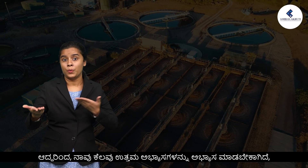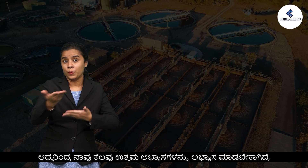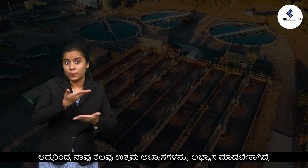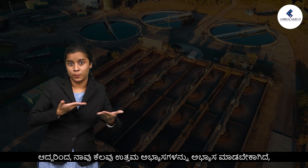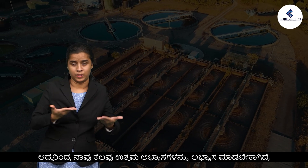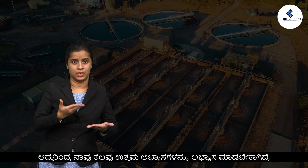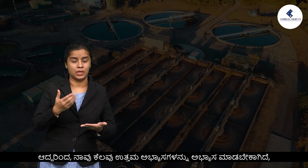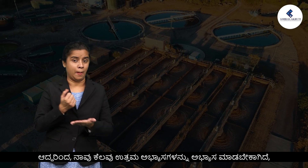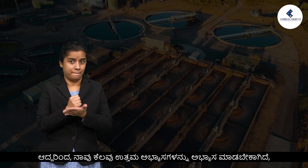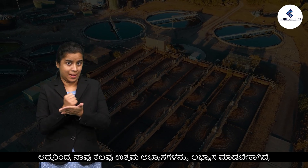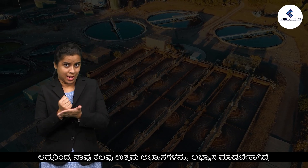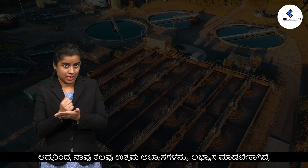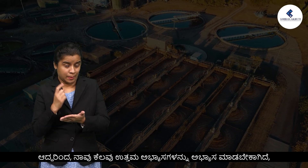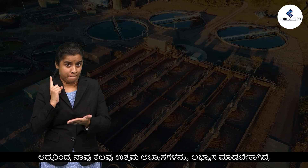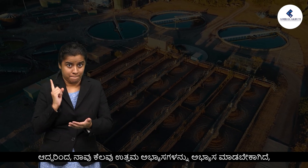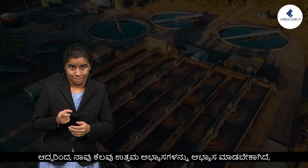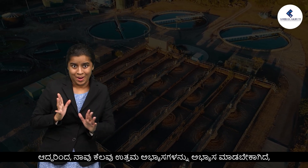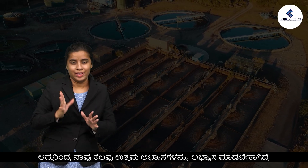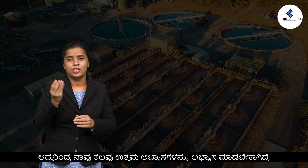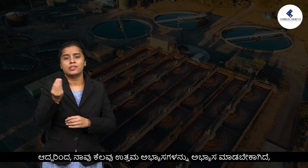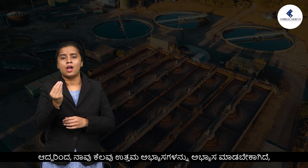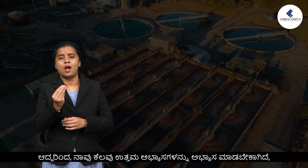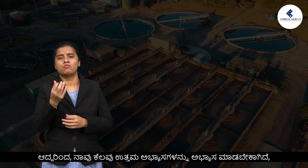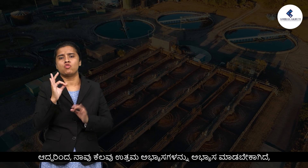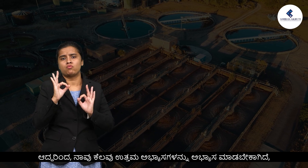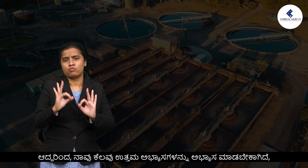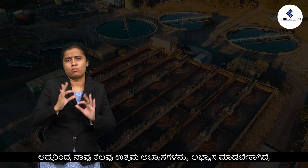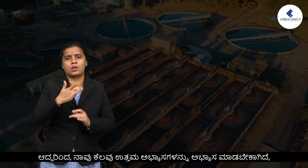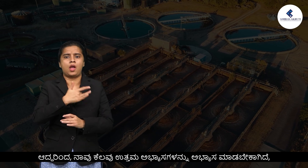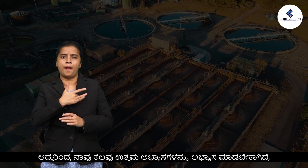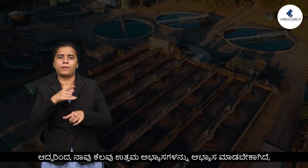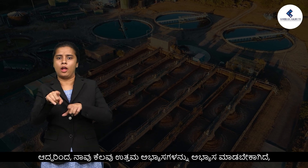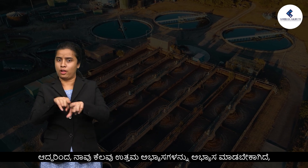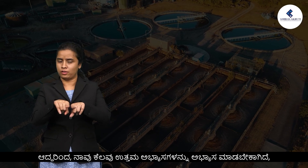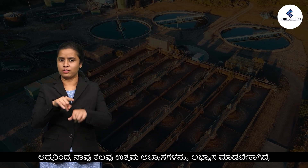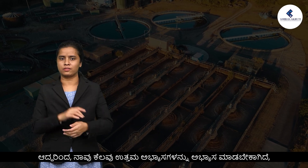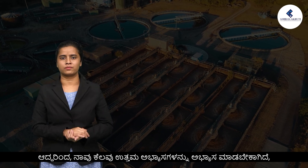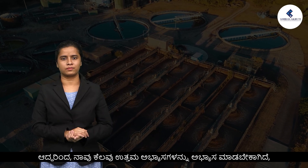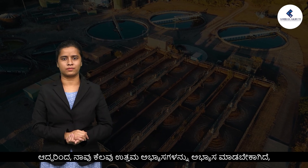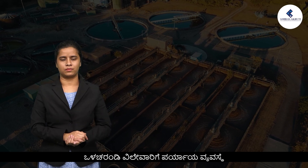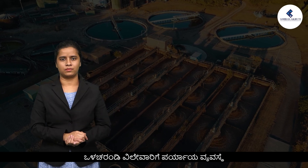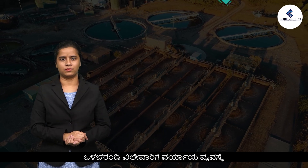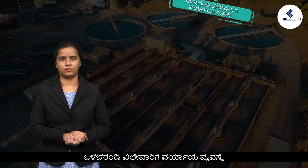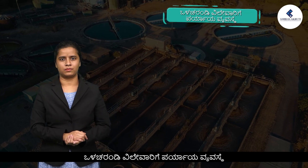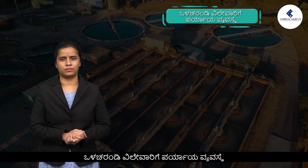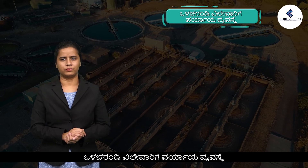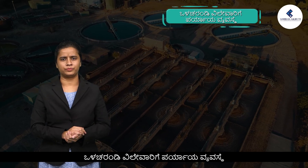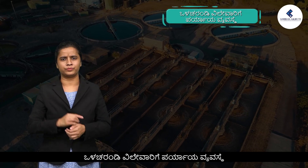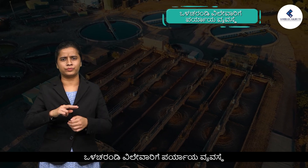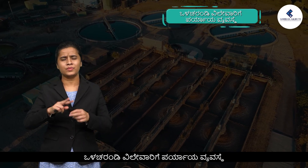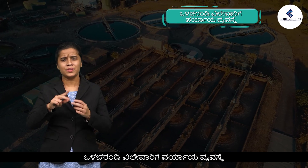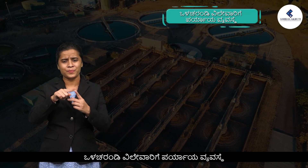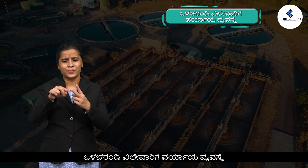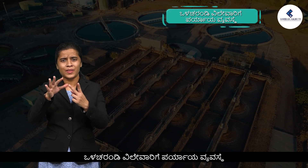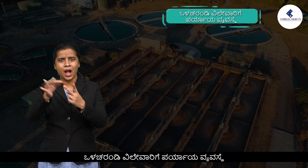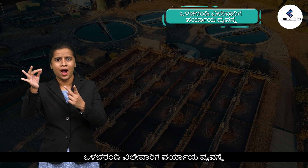ಆದ್ದರಿಂದ ನಾವು ಕೆಲವು ಉತ್ತಮ ಅಭ್ಯಾಸಗಳನ್ನು ಅಭ್ಯಾಸ ಮಾಡಬೇಕಾಗಿದೆ. ಒಳಚರಂಡಿ